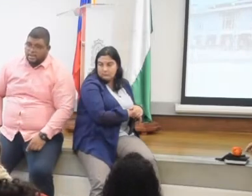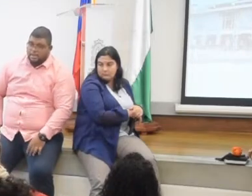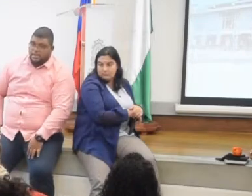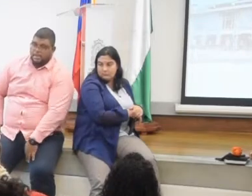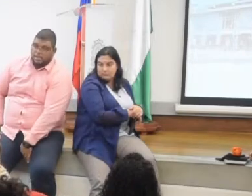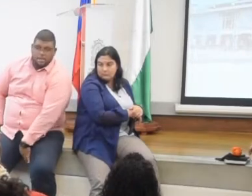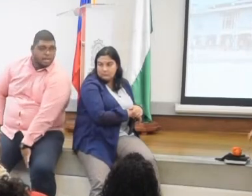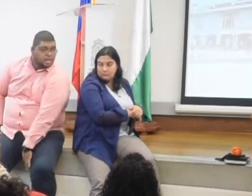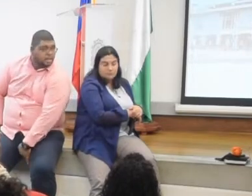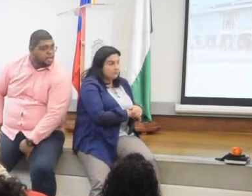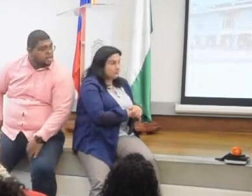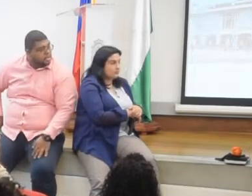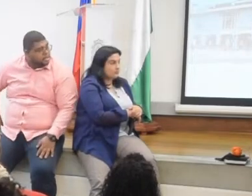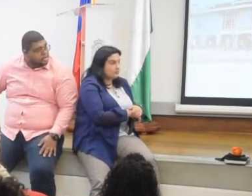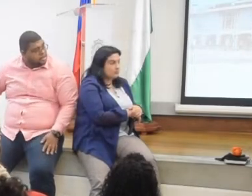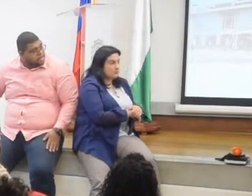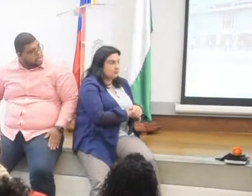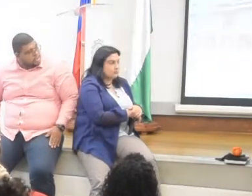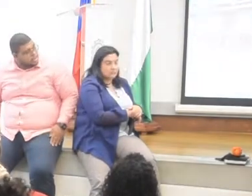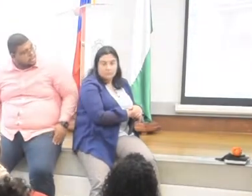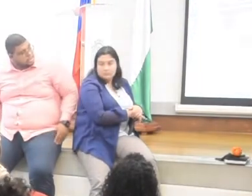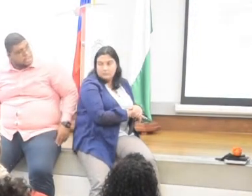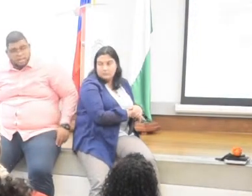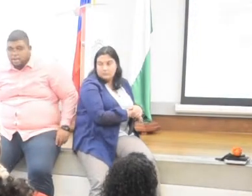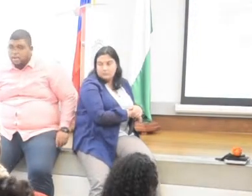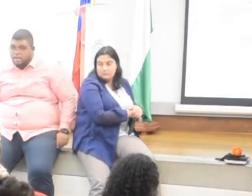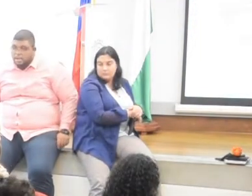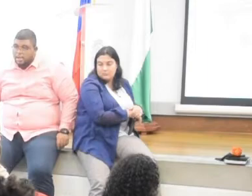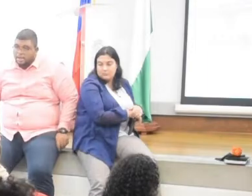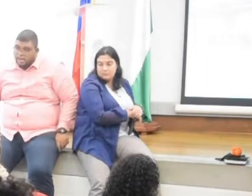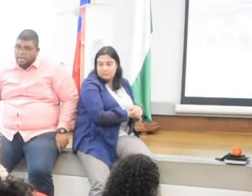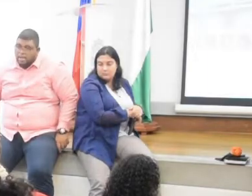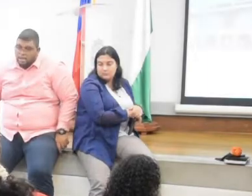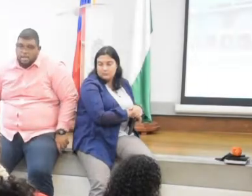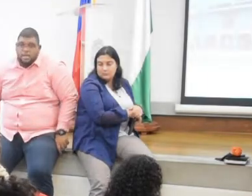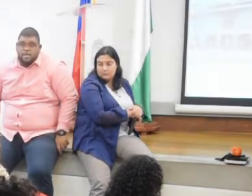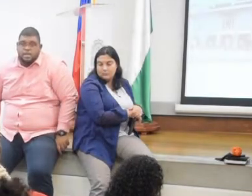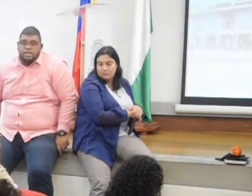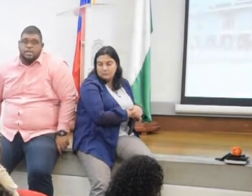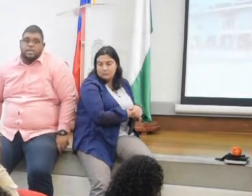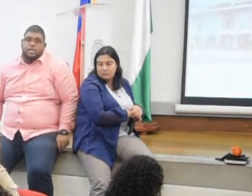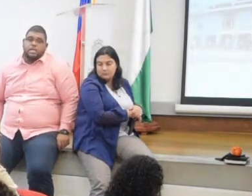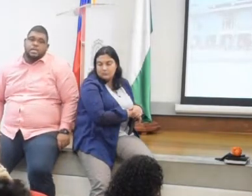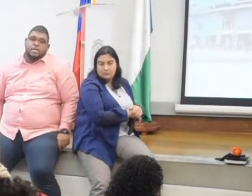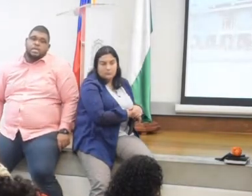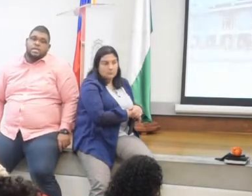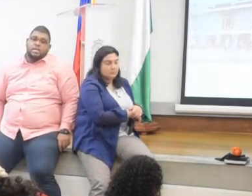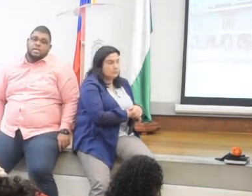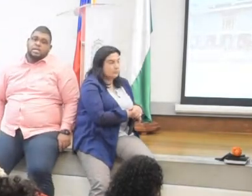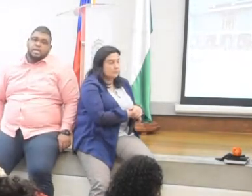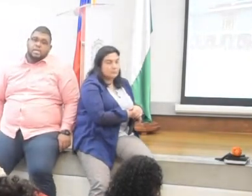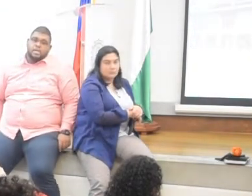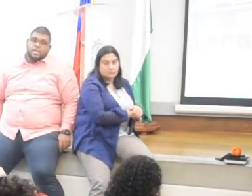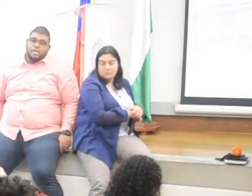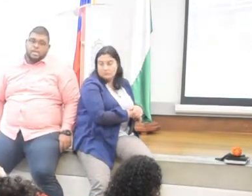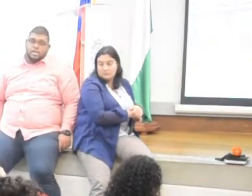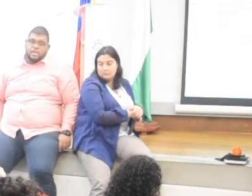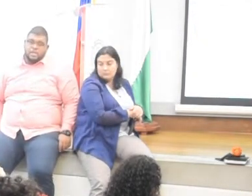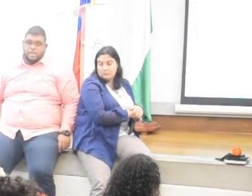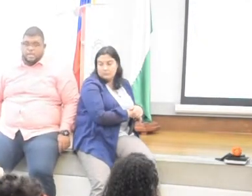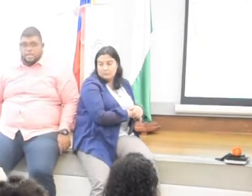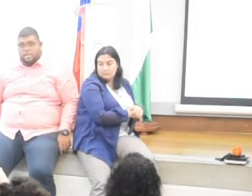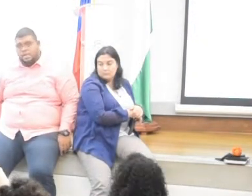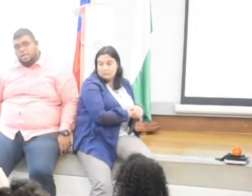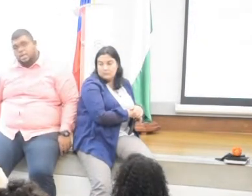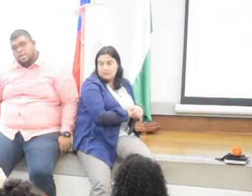La pregunta es si las conceptuales serían mensuales. Si las conceptuales son mensuales o si las vamos a poner todas al inicio.